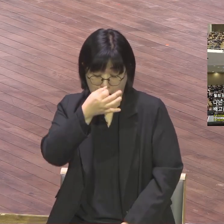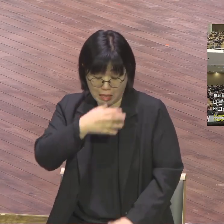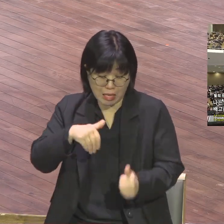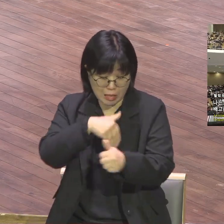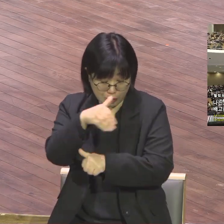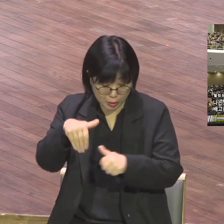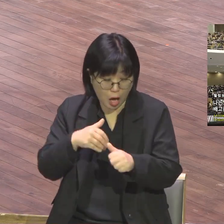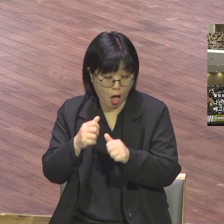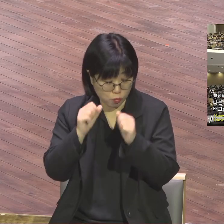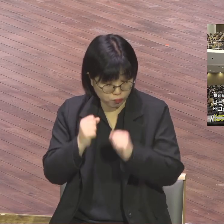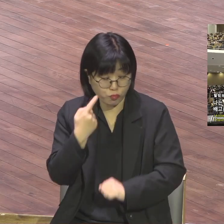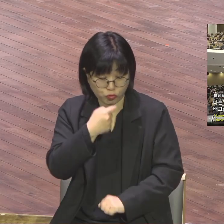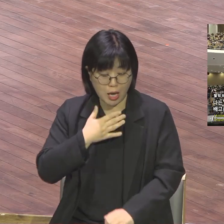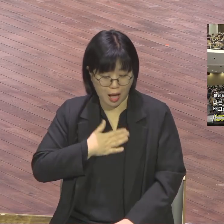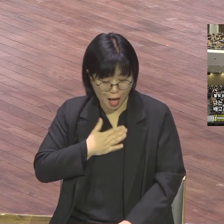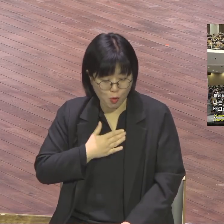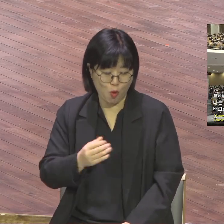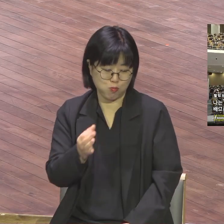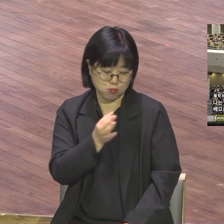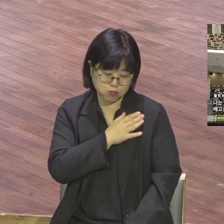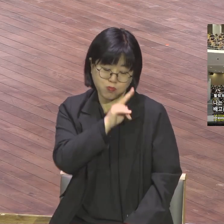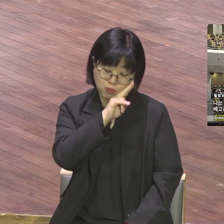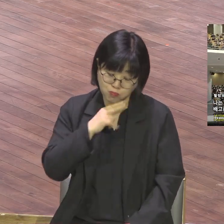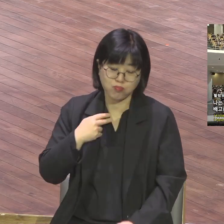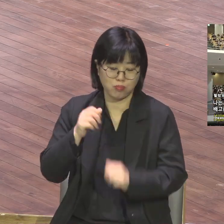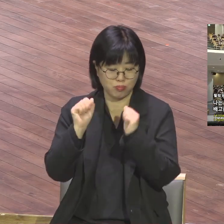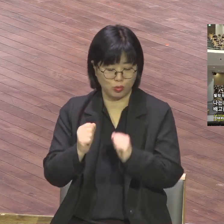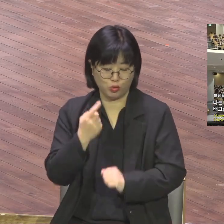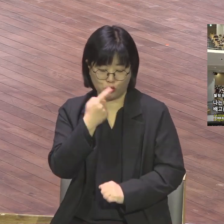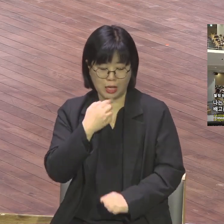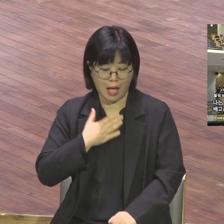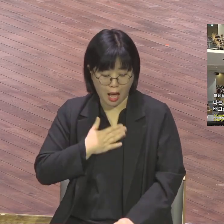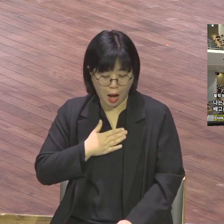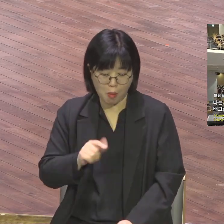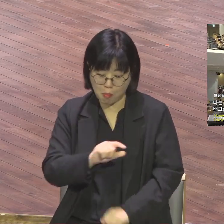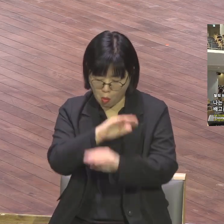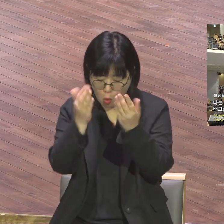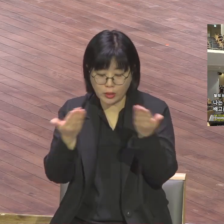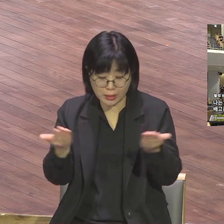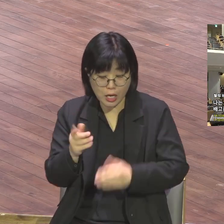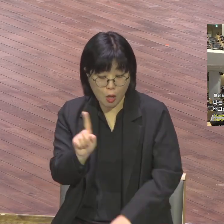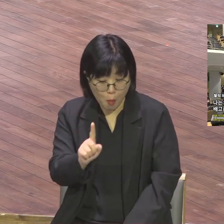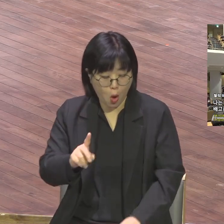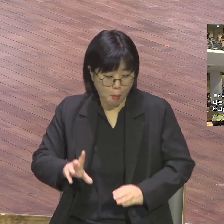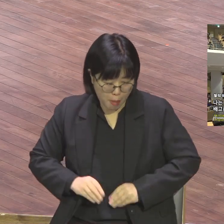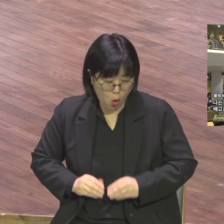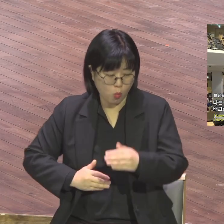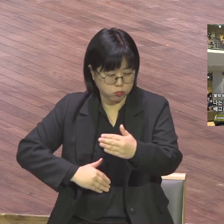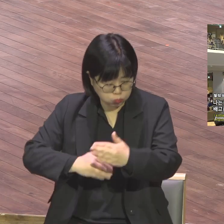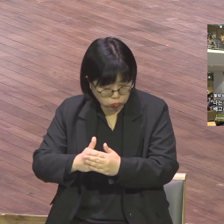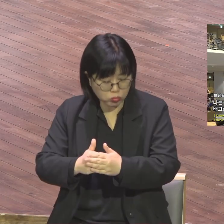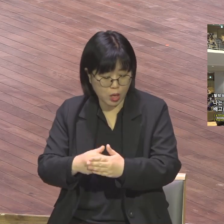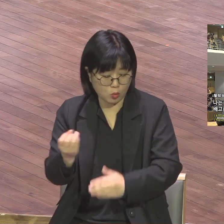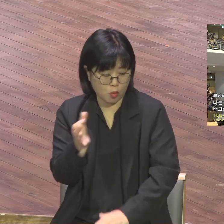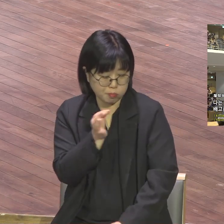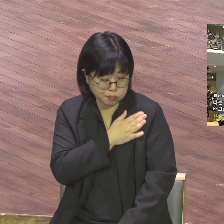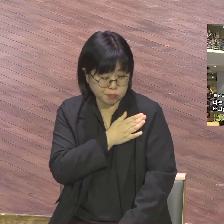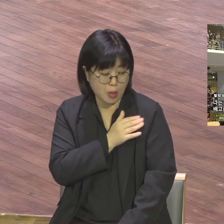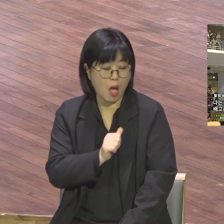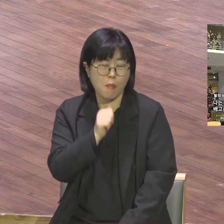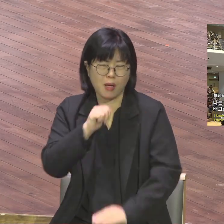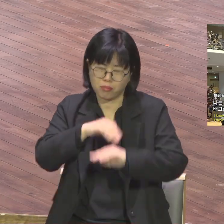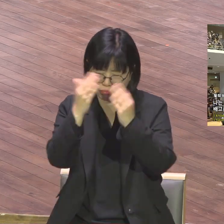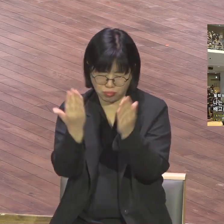줄도 알고 풍부에 처할 줄도 알아. 모든 일 곧 배부름과 배고픔과 풍부와 궁핍에도 처할 줄